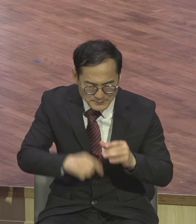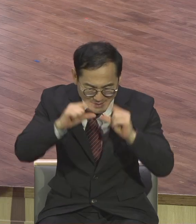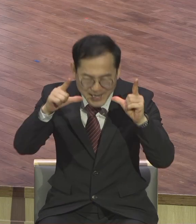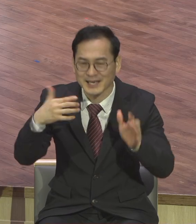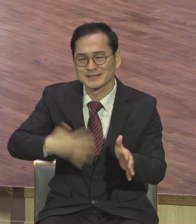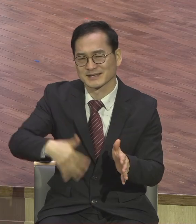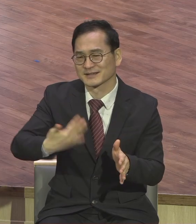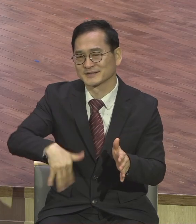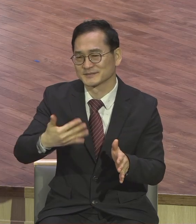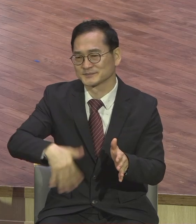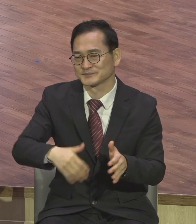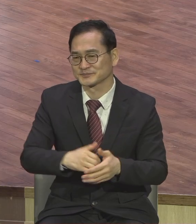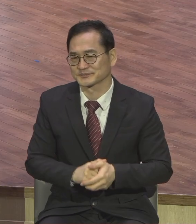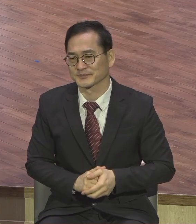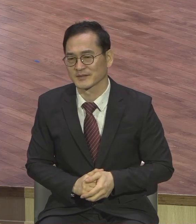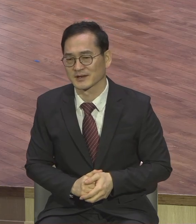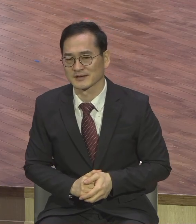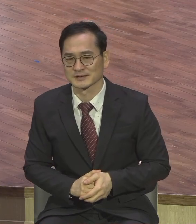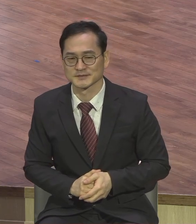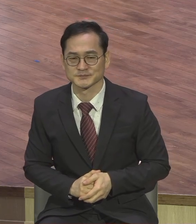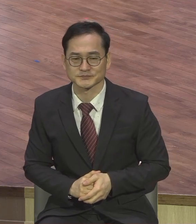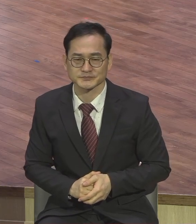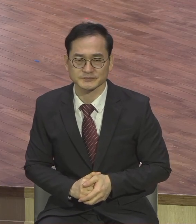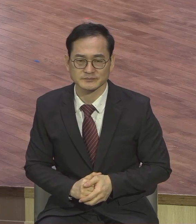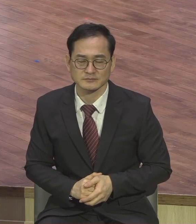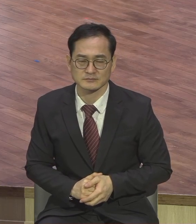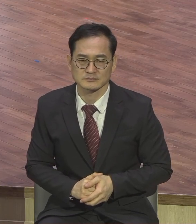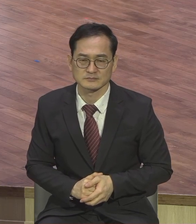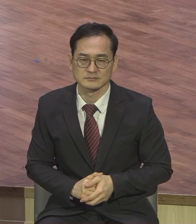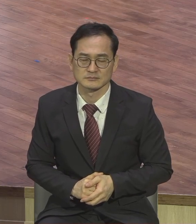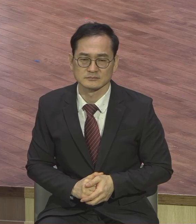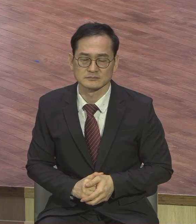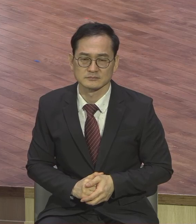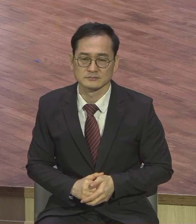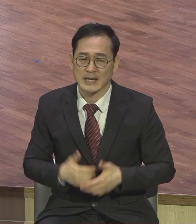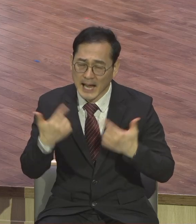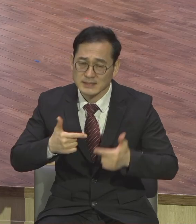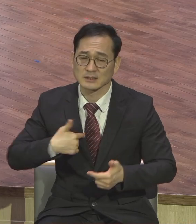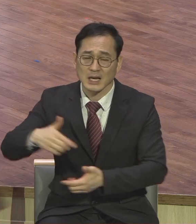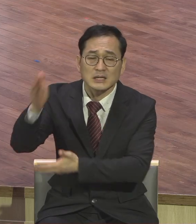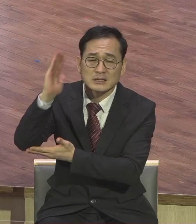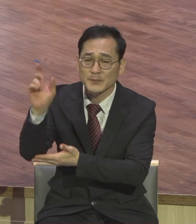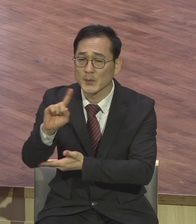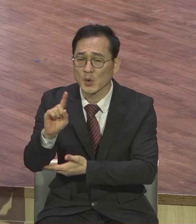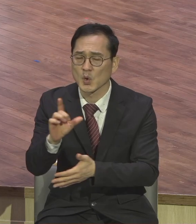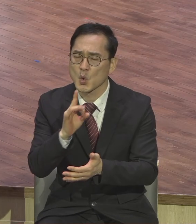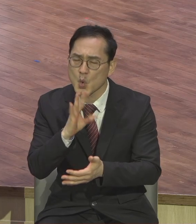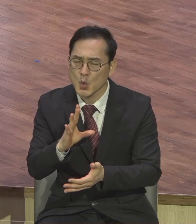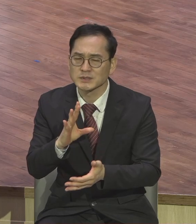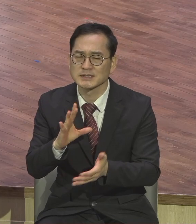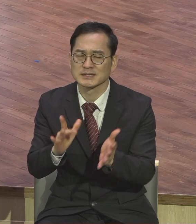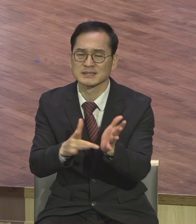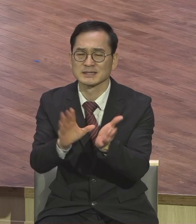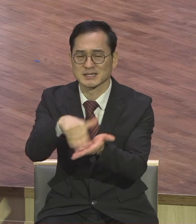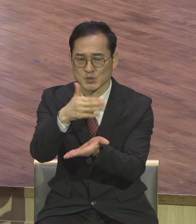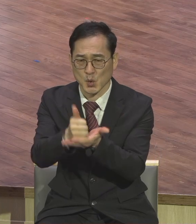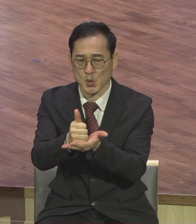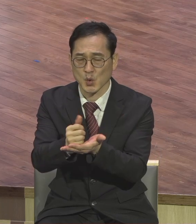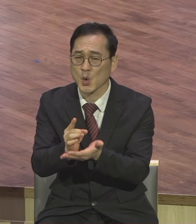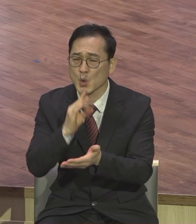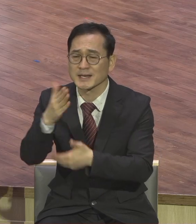그래서 제가 강단을 통해서 뭐라고 늘 강조합니까? 오직 그리스도, 오직 하나님 나라, 오직 성령